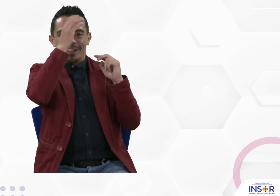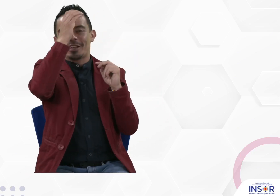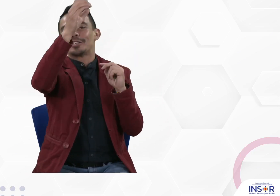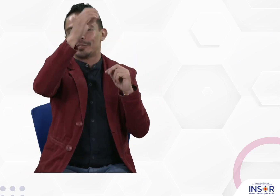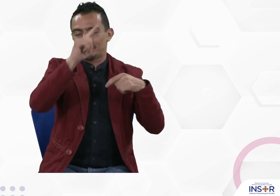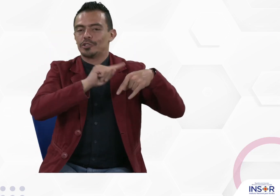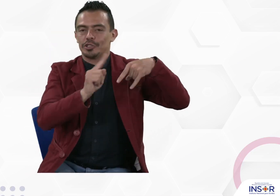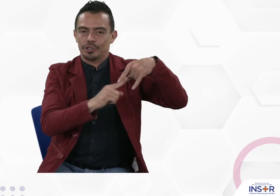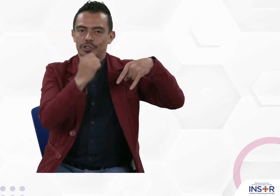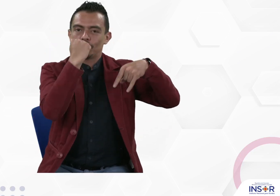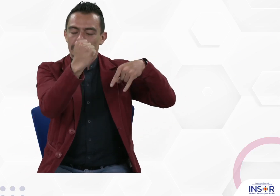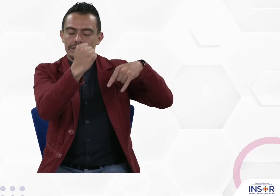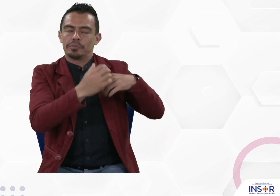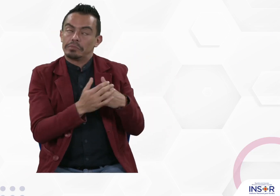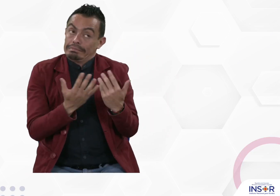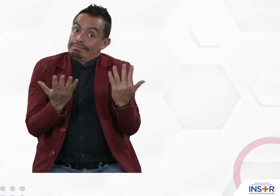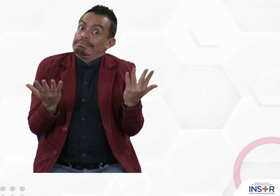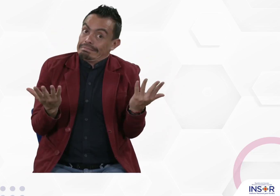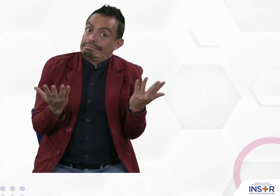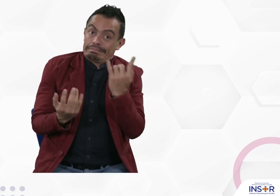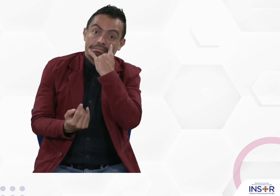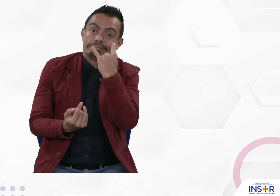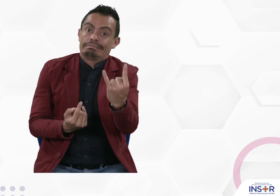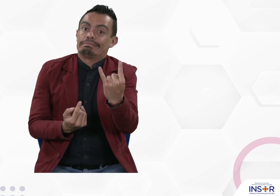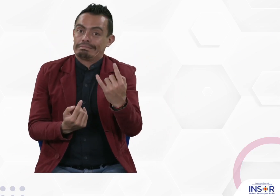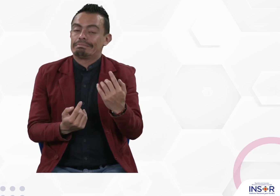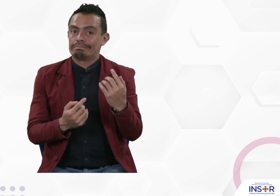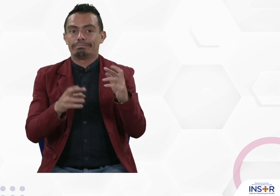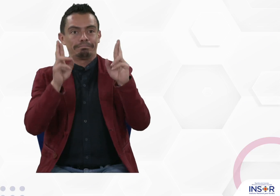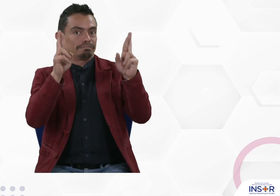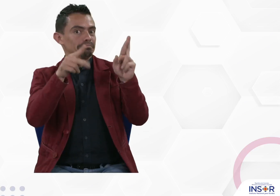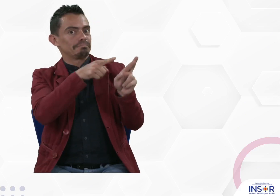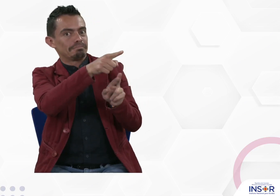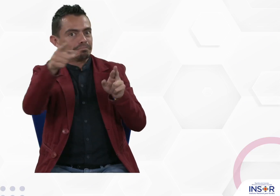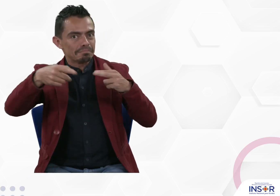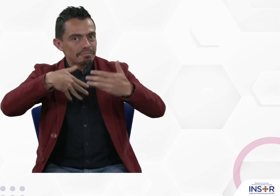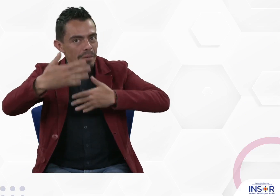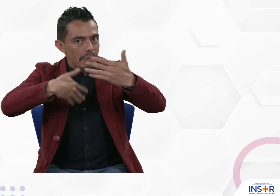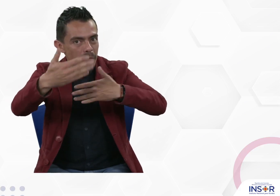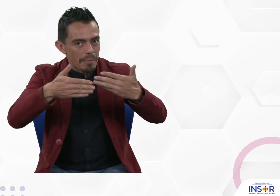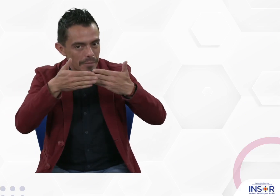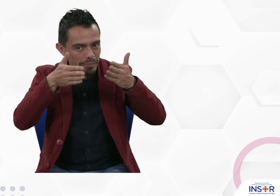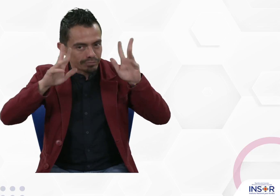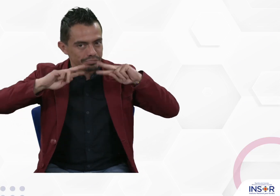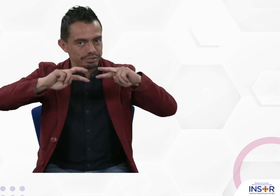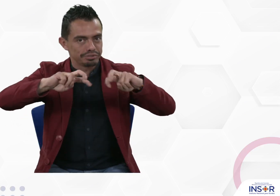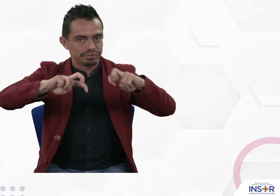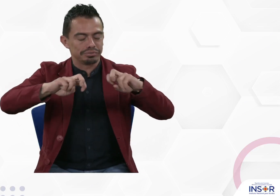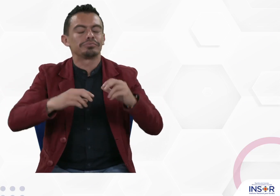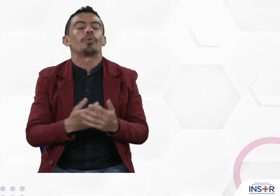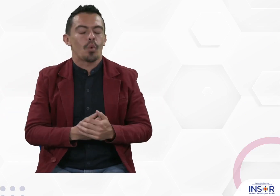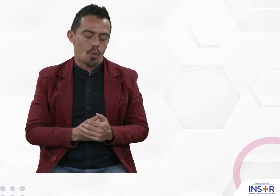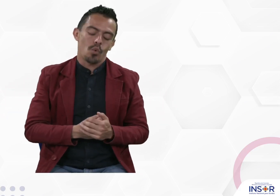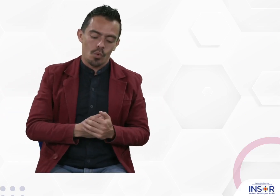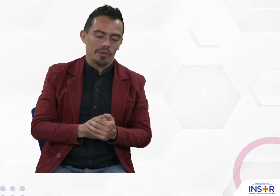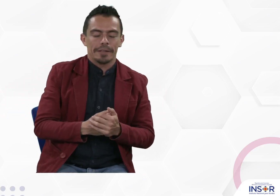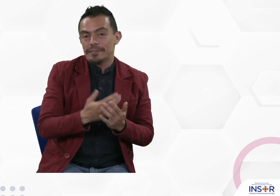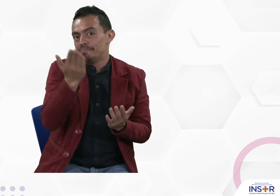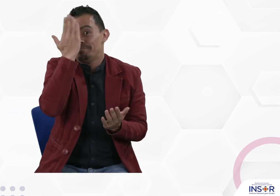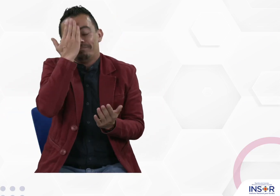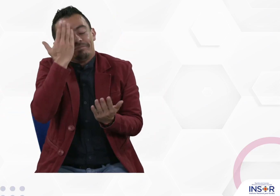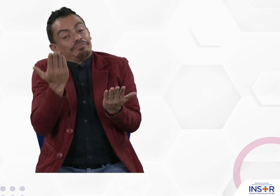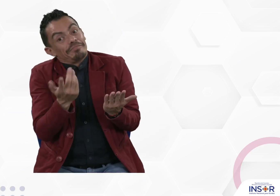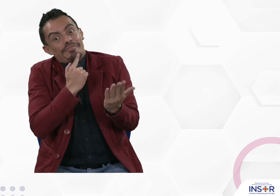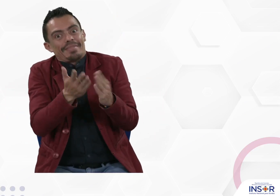tipo de conceptos o que consolidan el sordismo. Esto es muy interesante lo que ellos nos dicen y yo creo que le dan una apertura también a